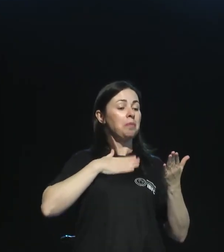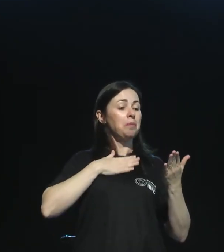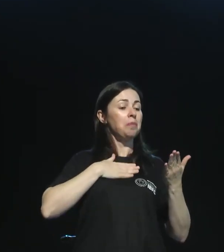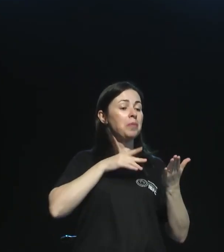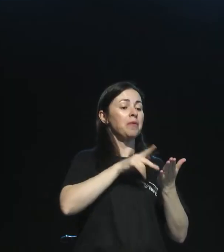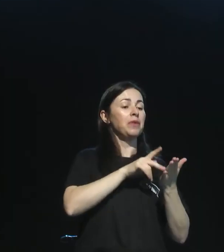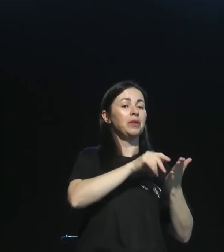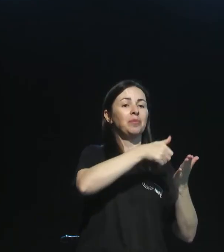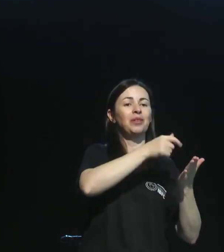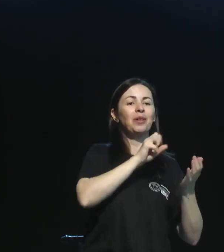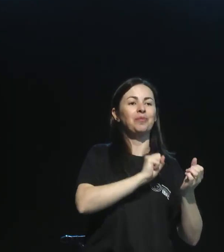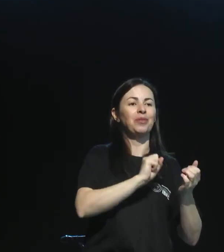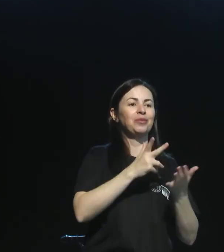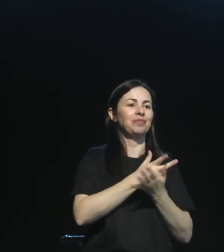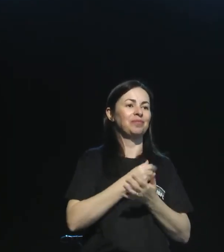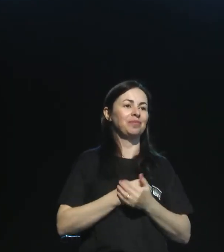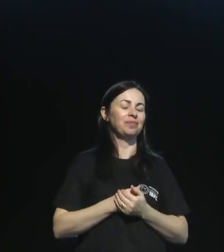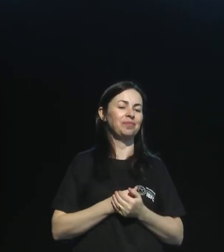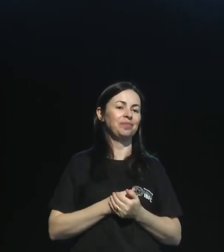Mas sabe qual é o problema?